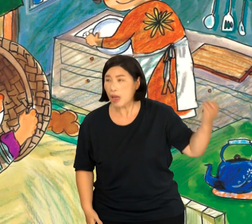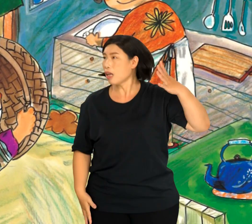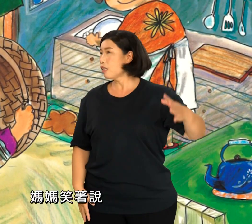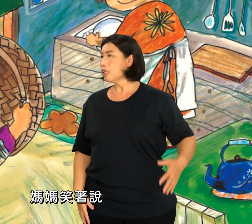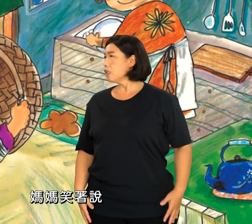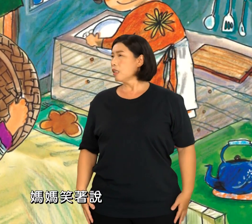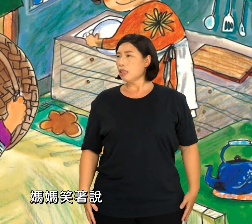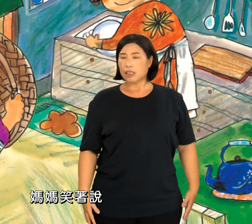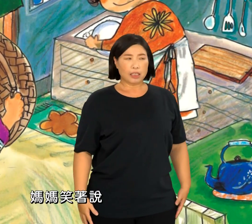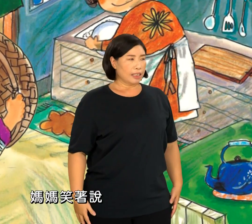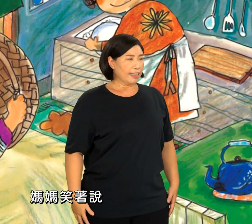妈妈笑着说：“